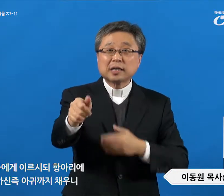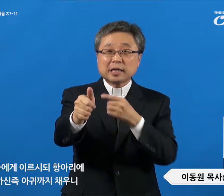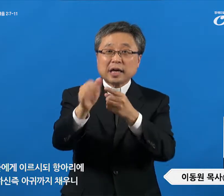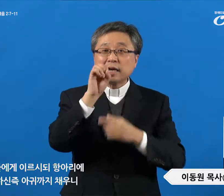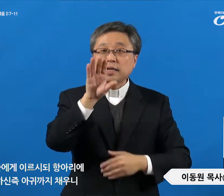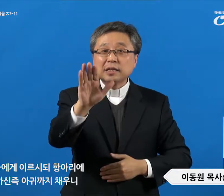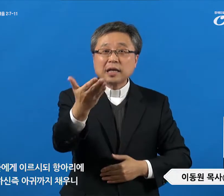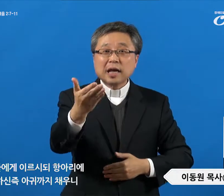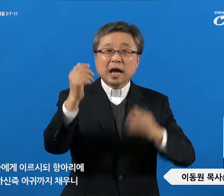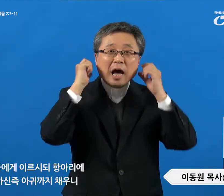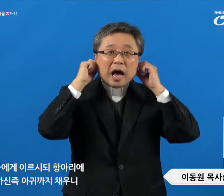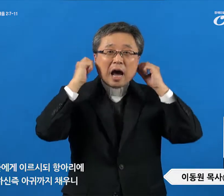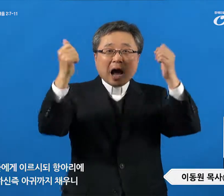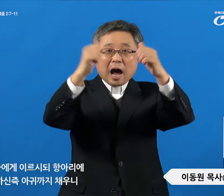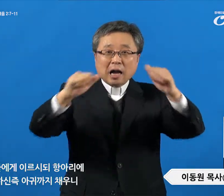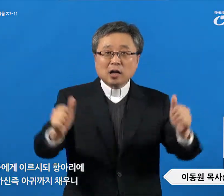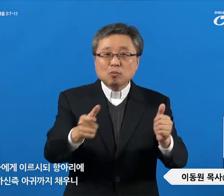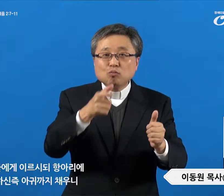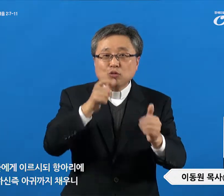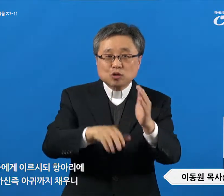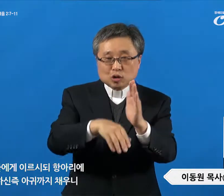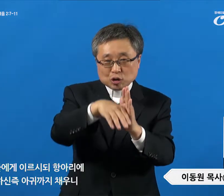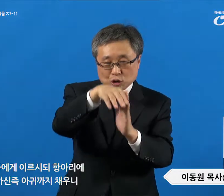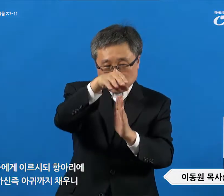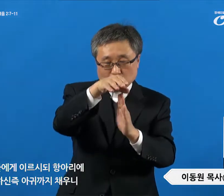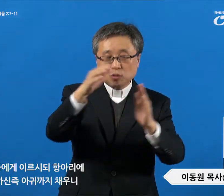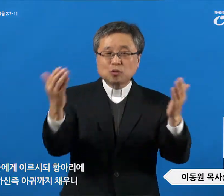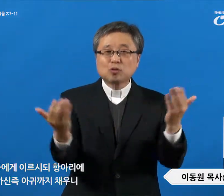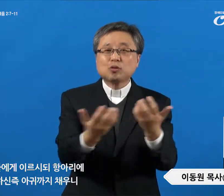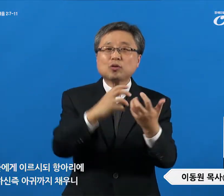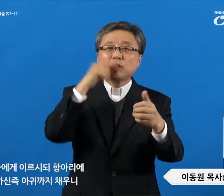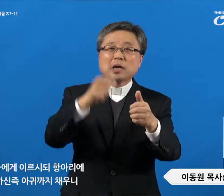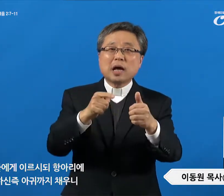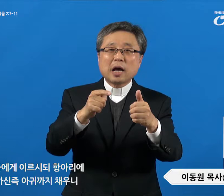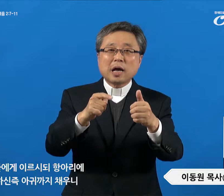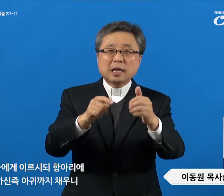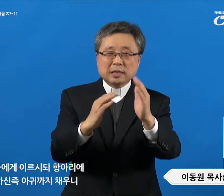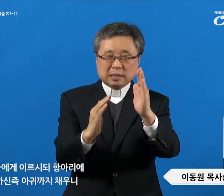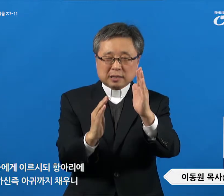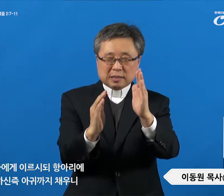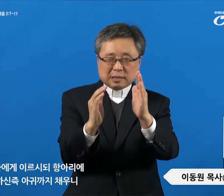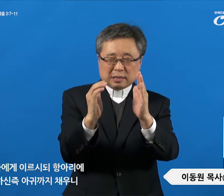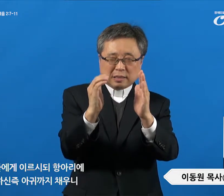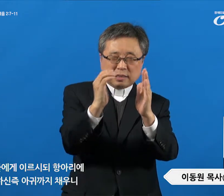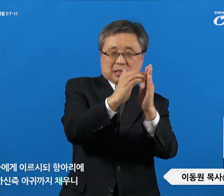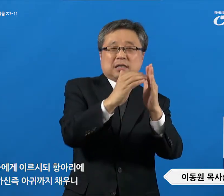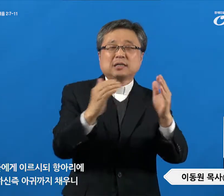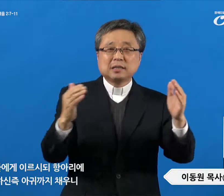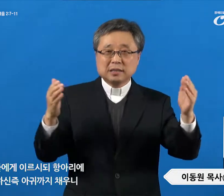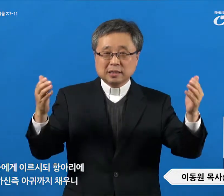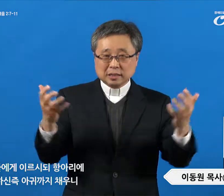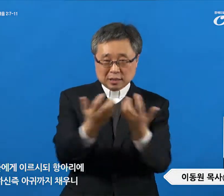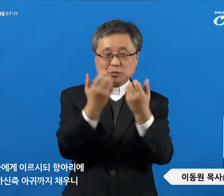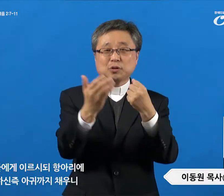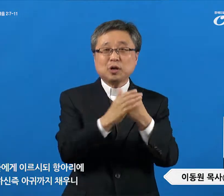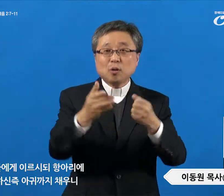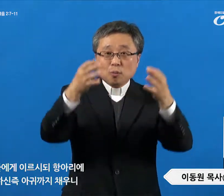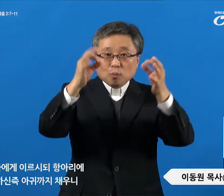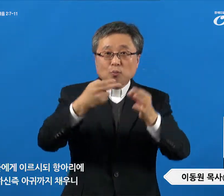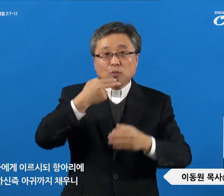항아리에 물을 채우라 하신즉 아귀까지 채우니. 자, 포도주가 떨어졌습니다. 필요한 것은